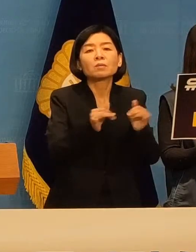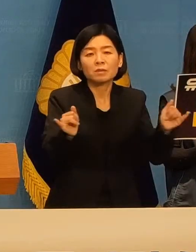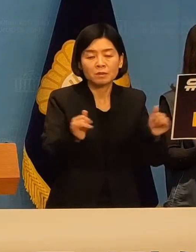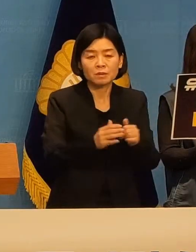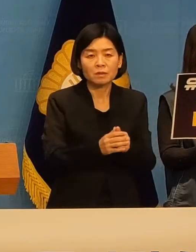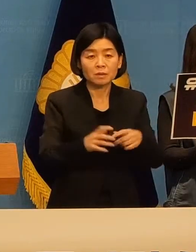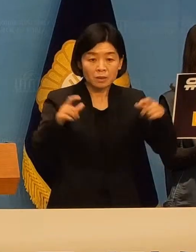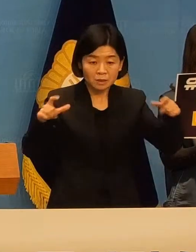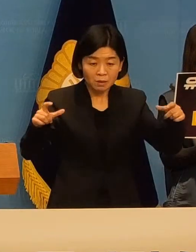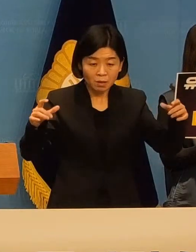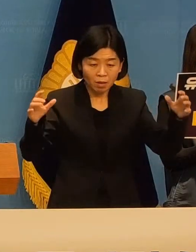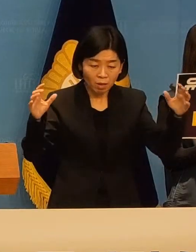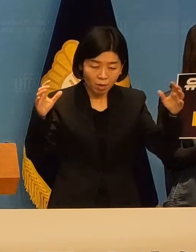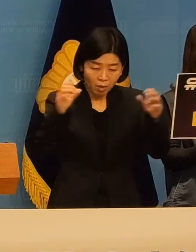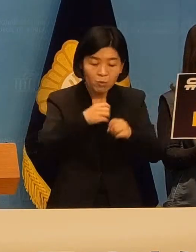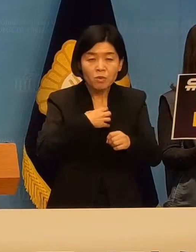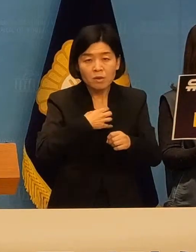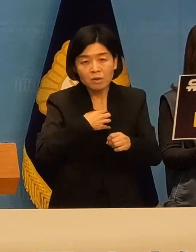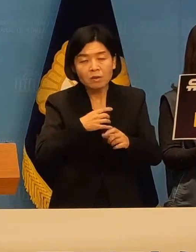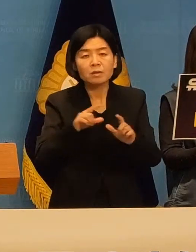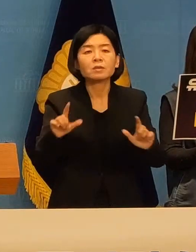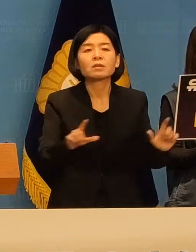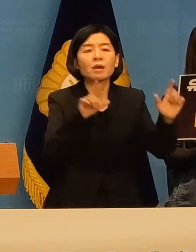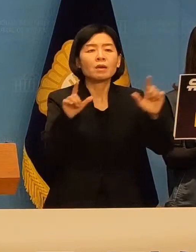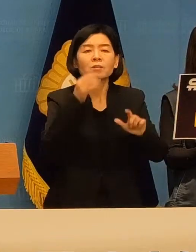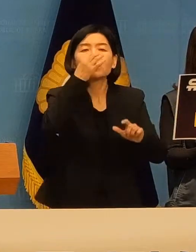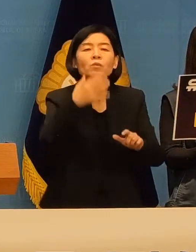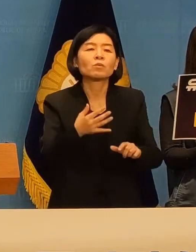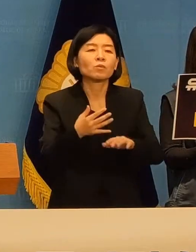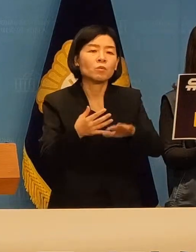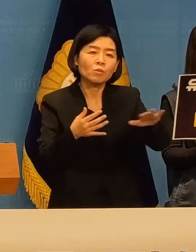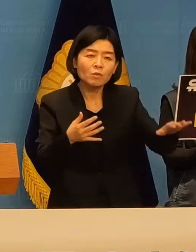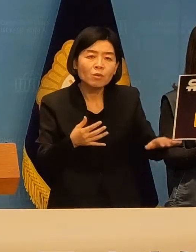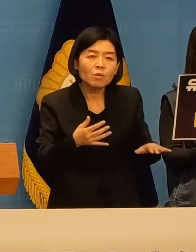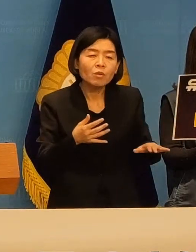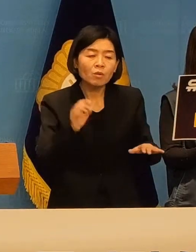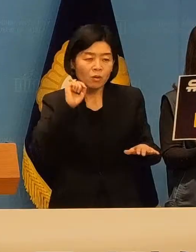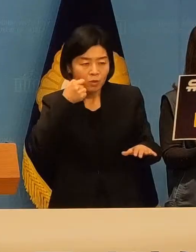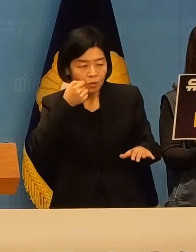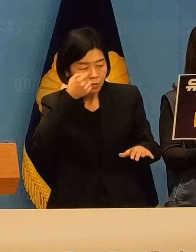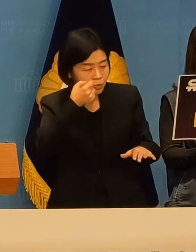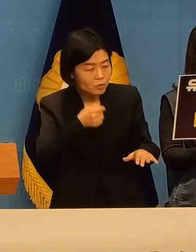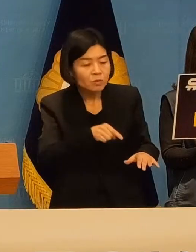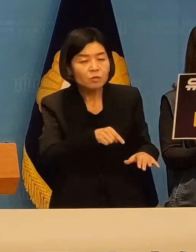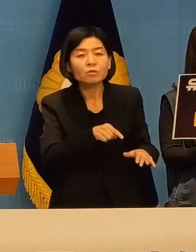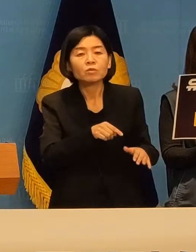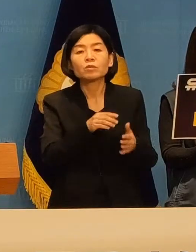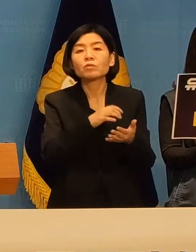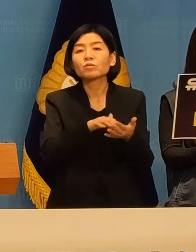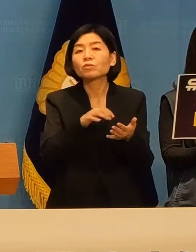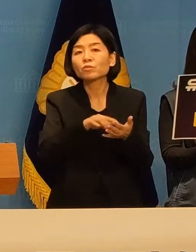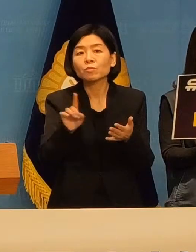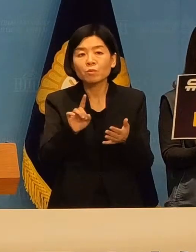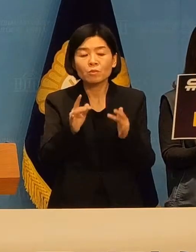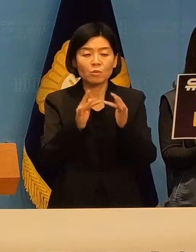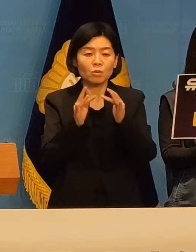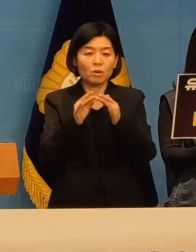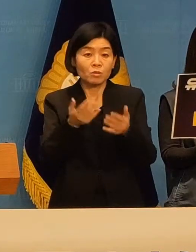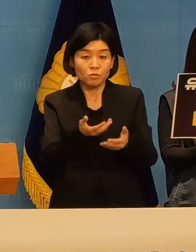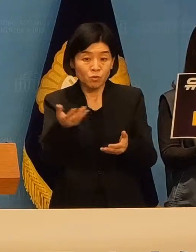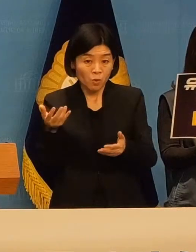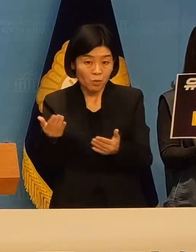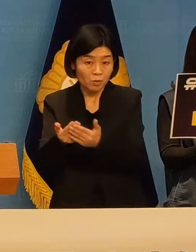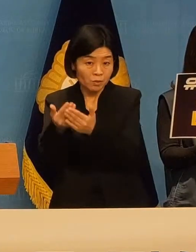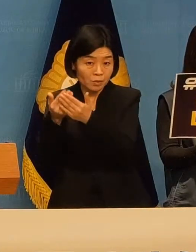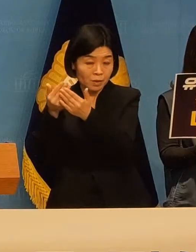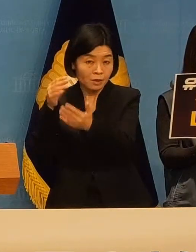일상이 흔들리는 지역 주민들이다. 이런 보통 시민들의 어려움과 눈물을 보여주는 숫자는 온라인 유통업의 성장을 보여주는